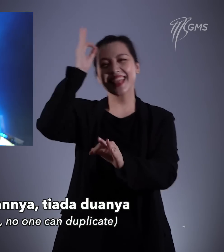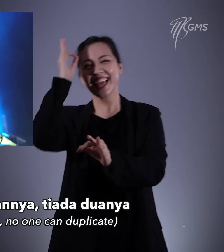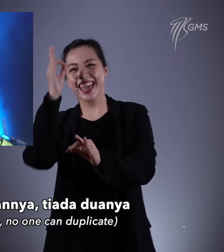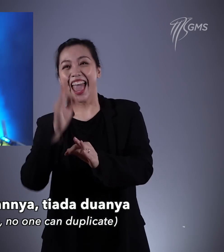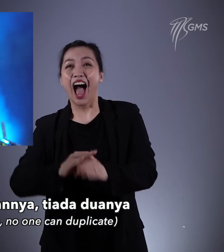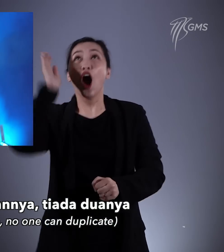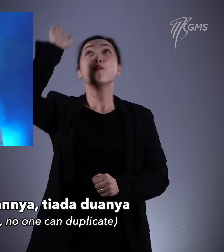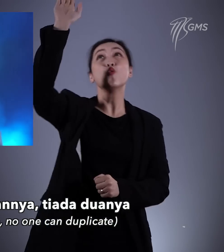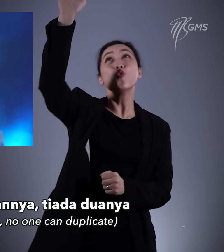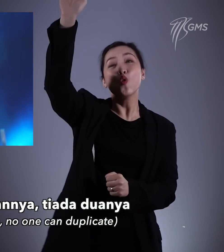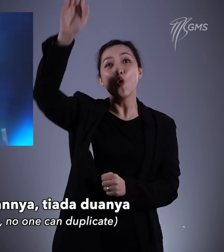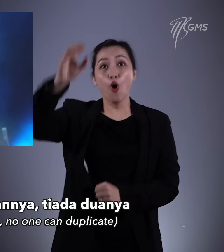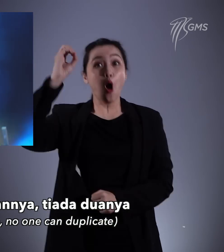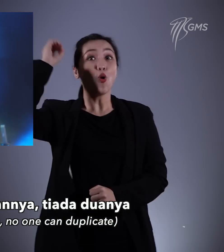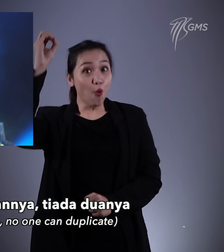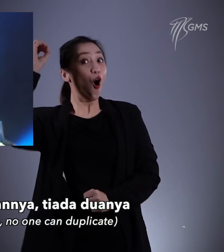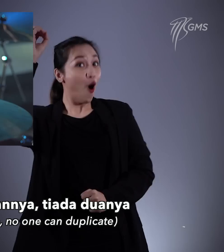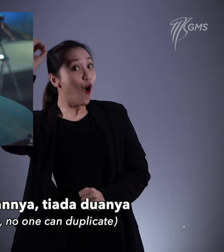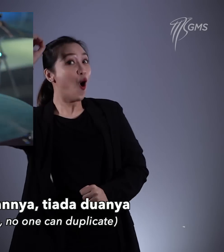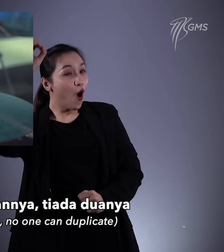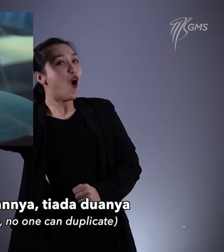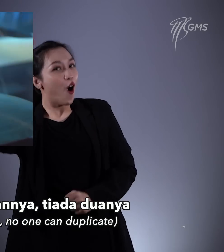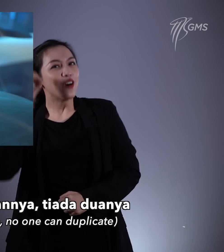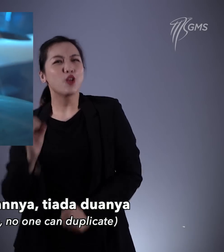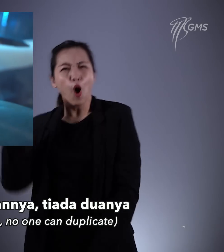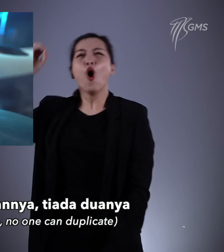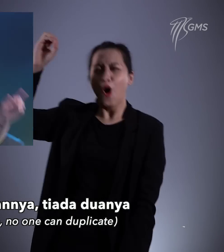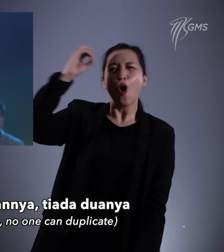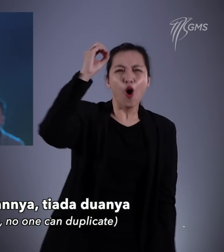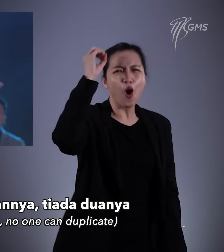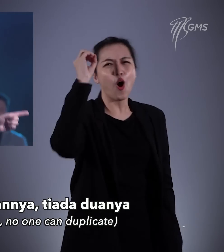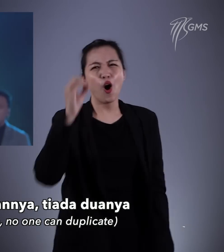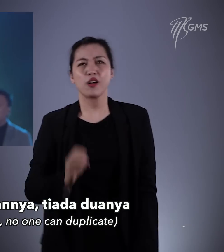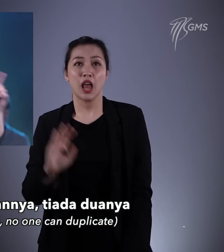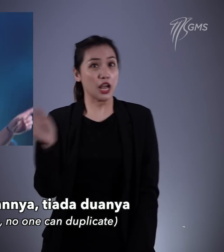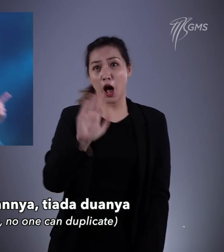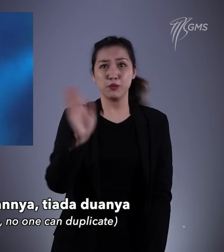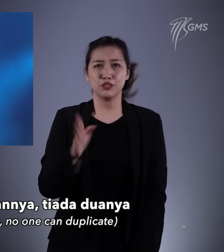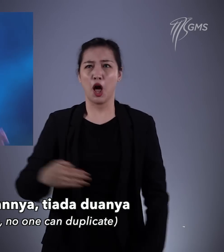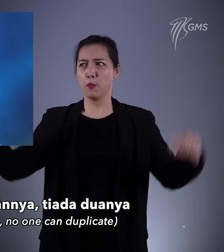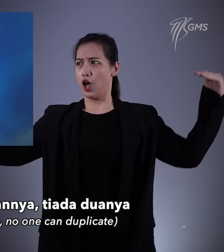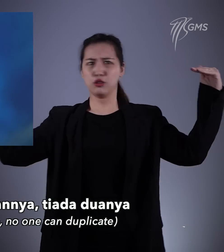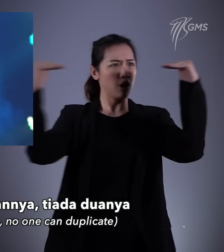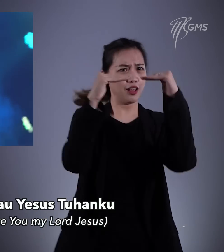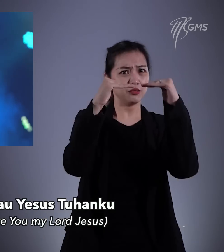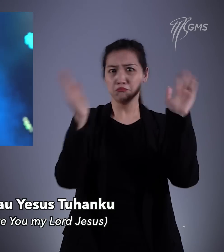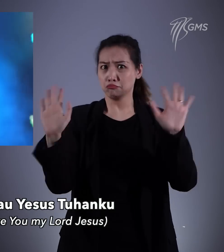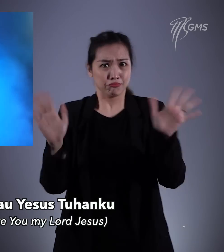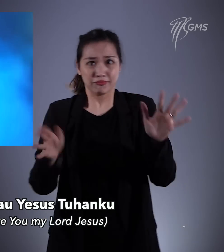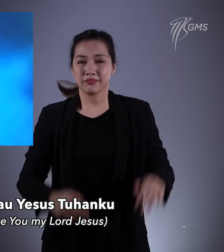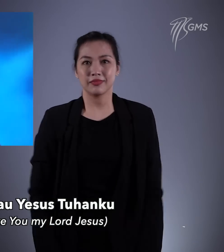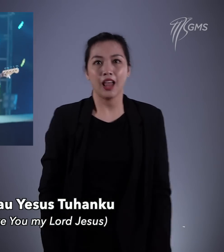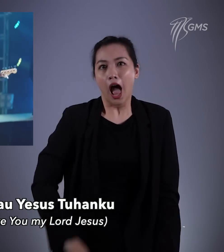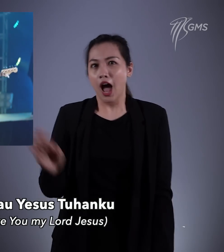kasih setiamu. Oh, dan tiada